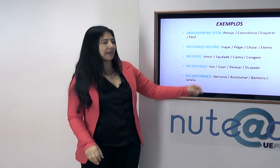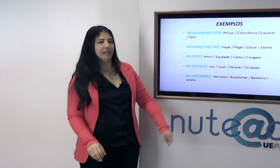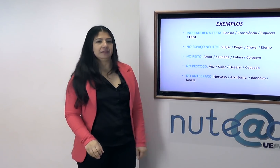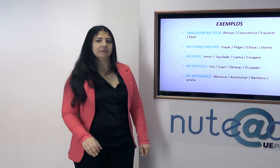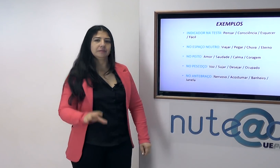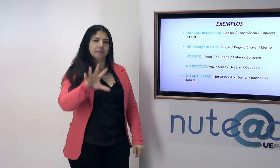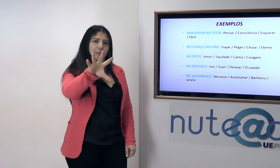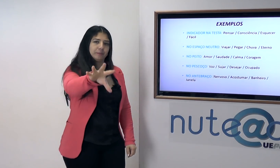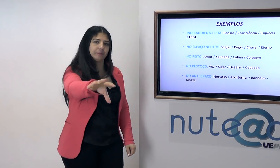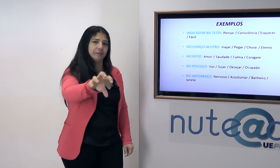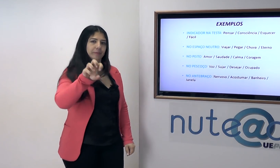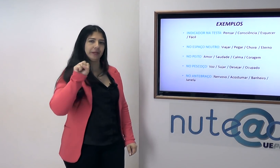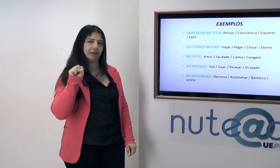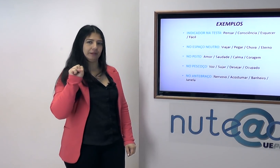Pegar.